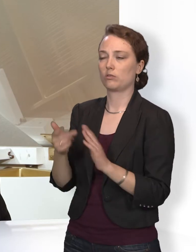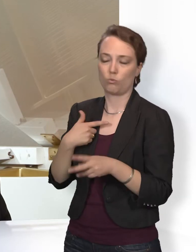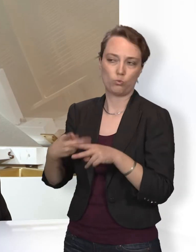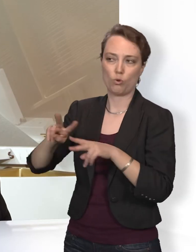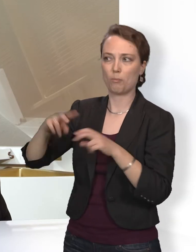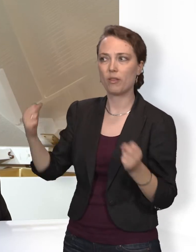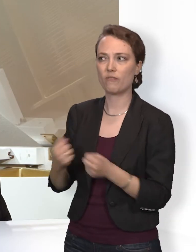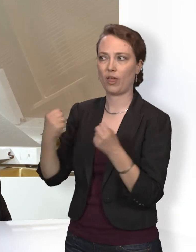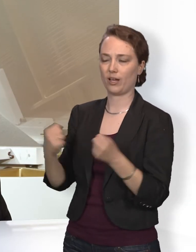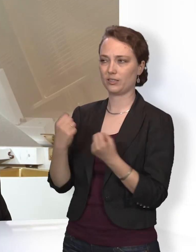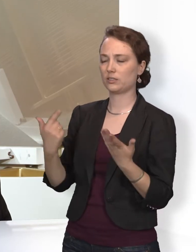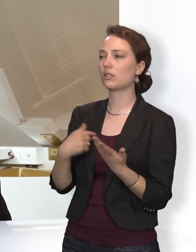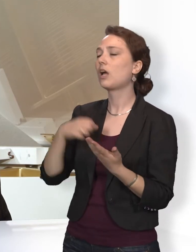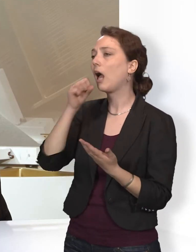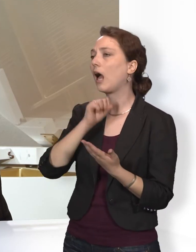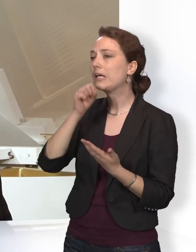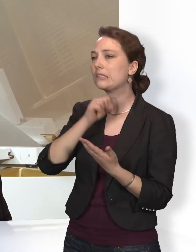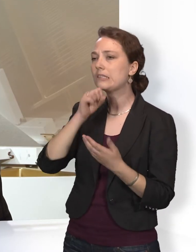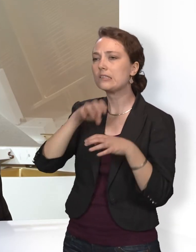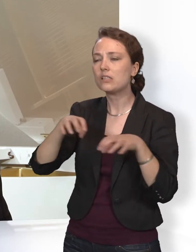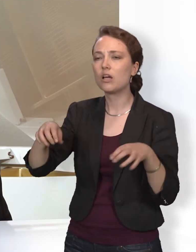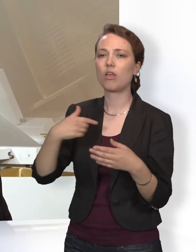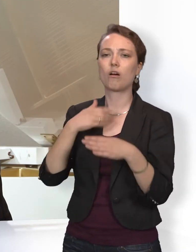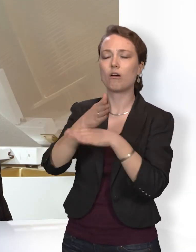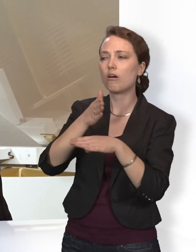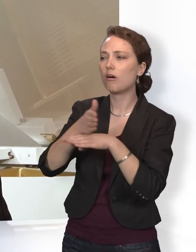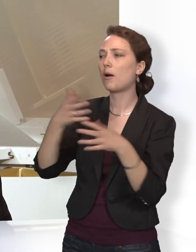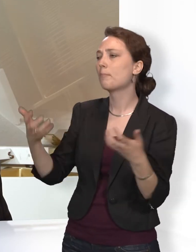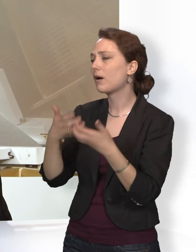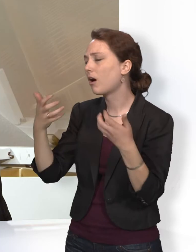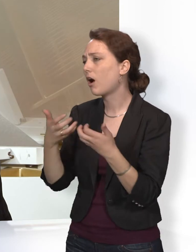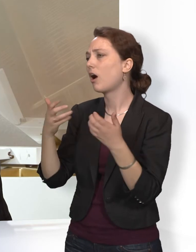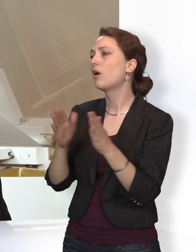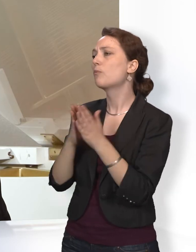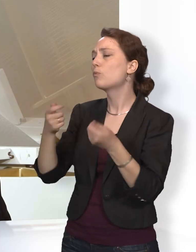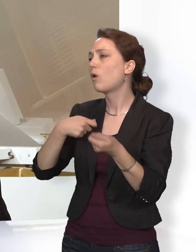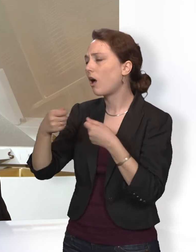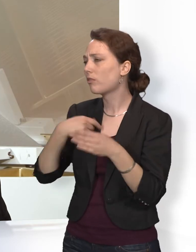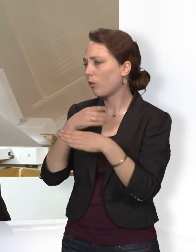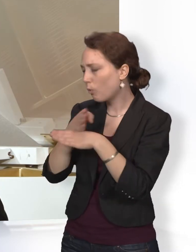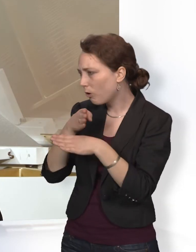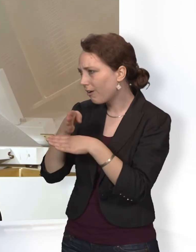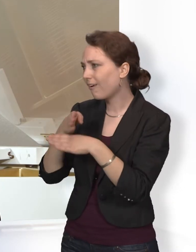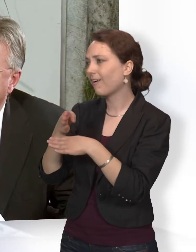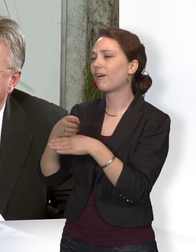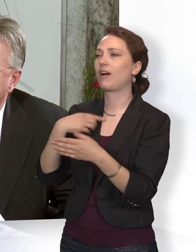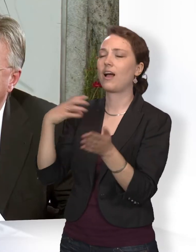fleißig die Eisdielen, Bäckereien, Buchhandlungen am Ort abgeklappert haben, um Anzeigen zu sammeln für